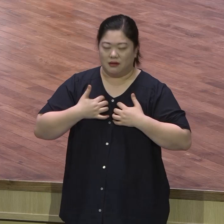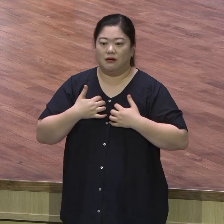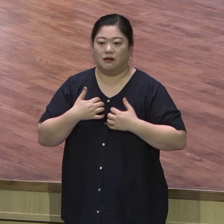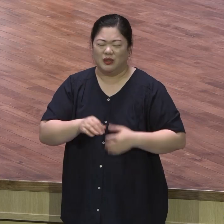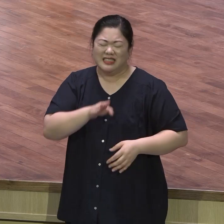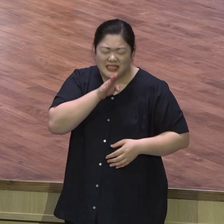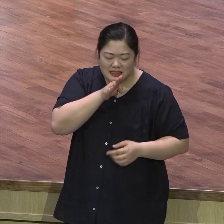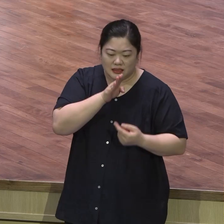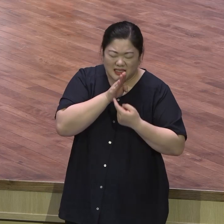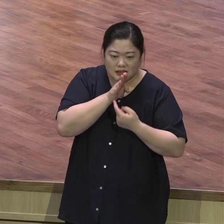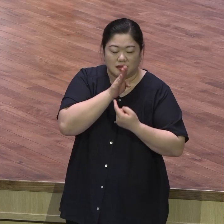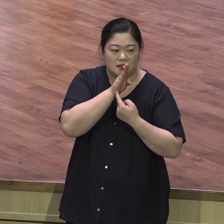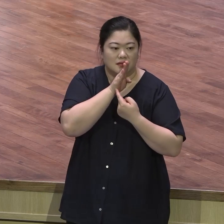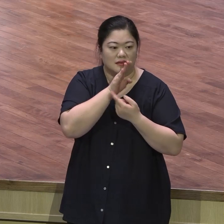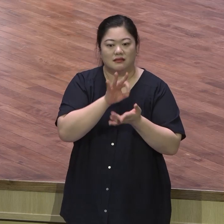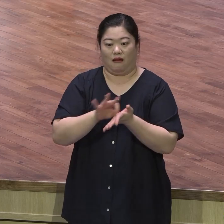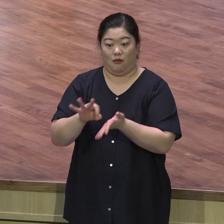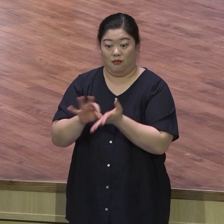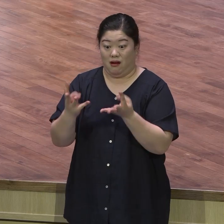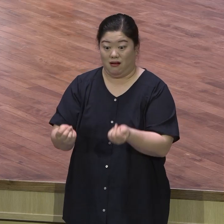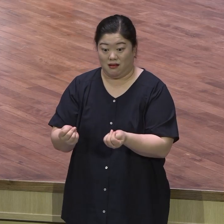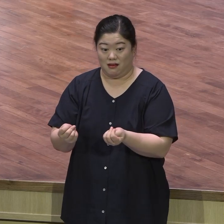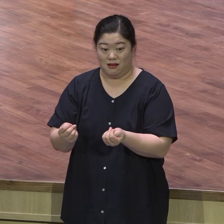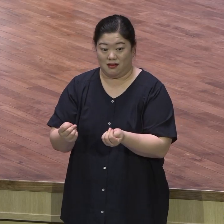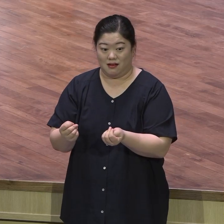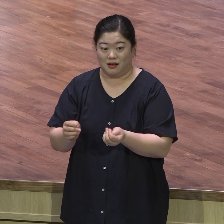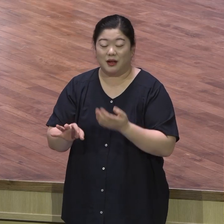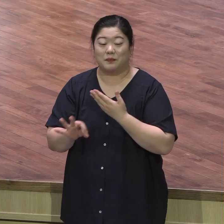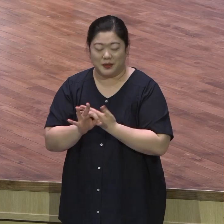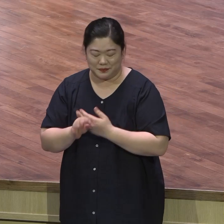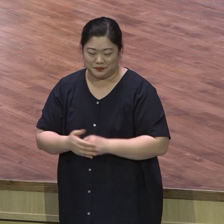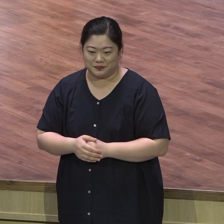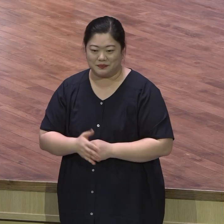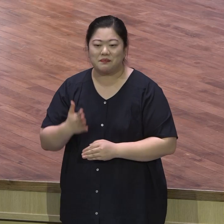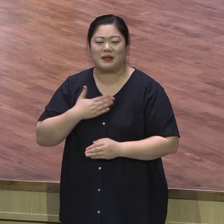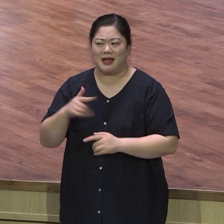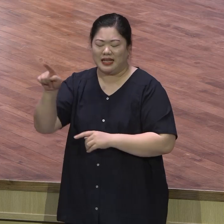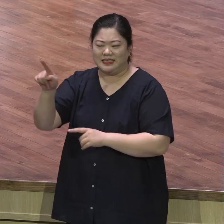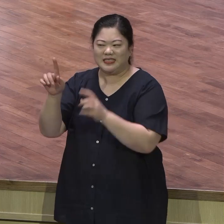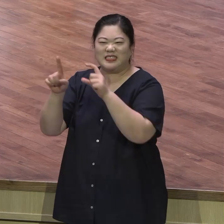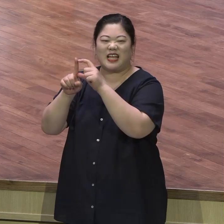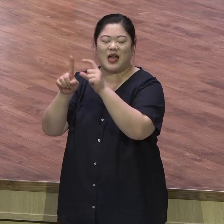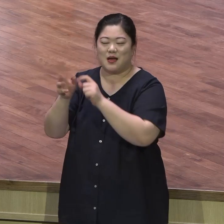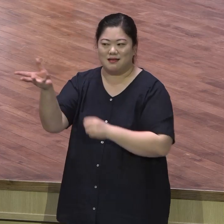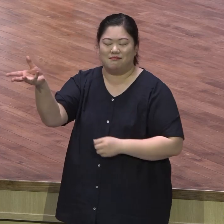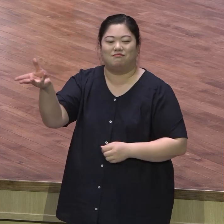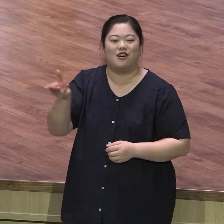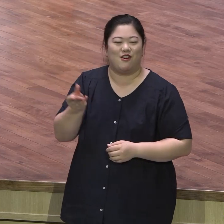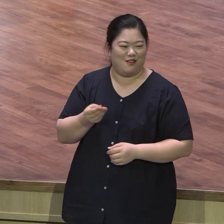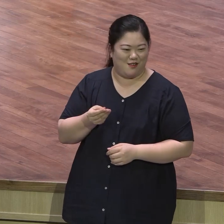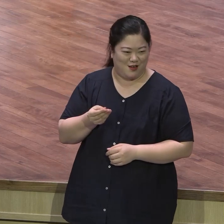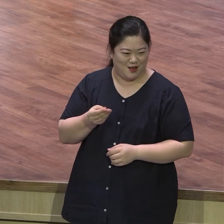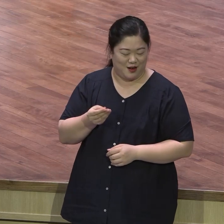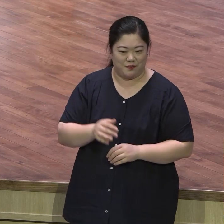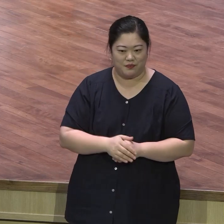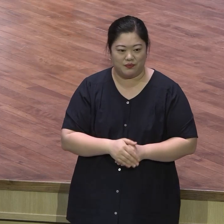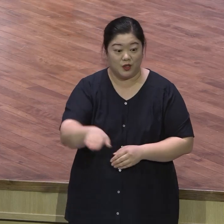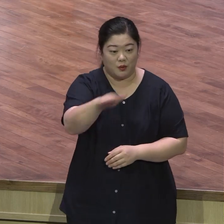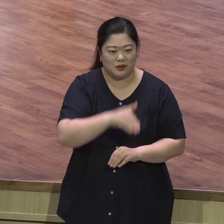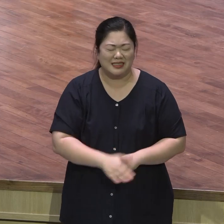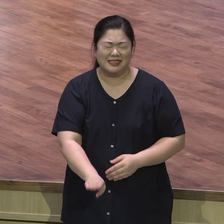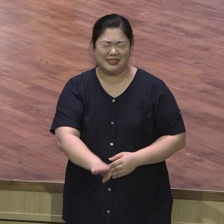이런 찐을 이용해서 우리 영적 정체성 이것을 표현할 수 있는데요 그게 뭡니까 찐